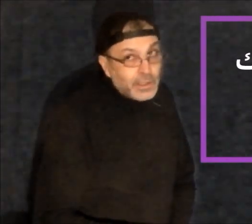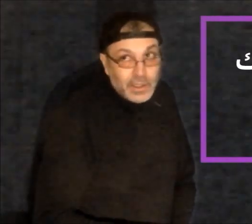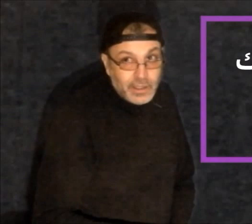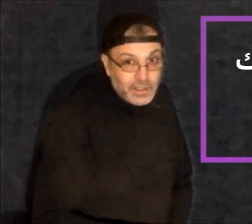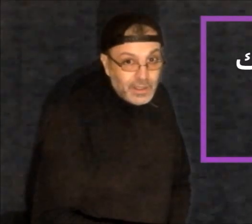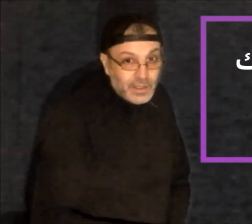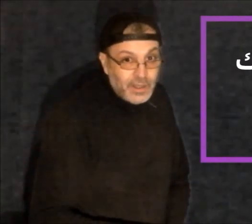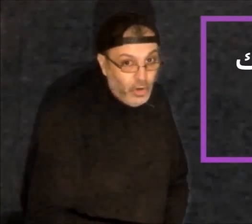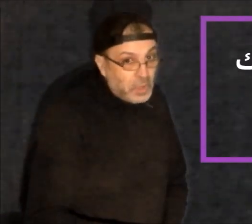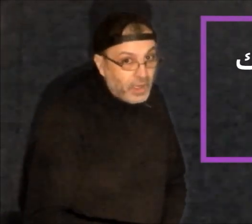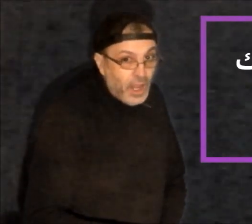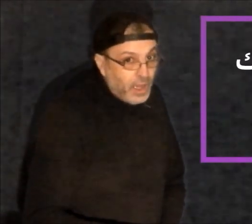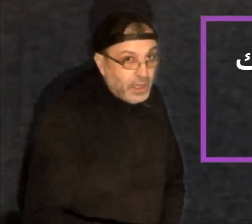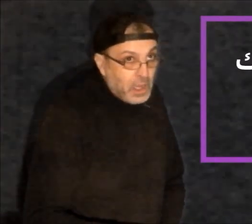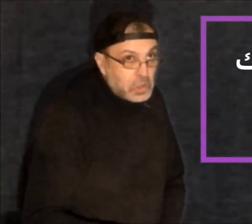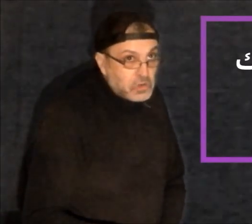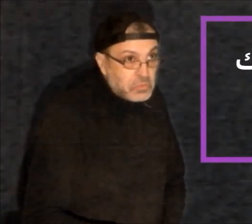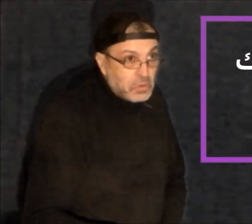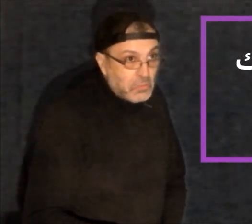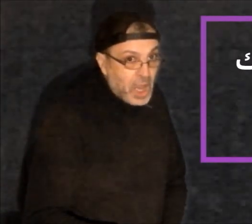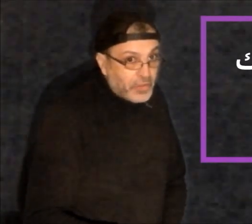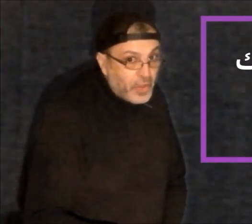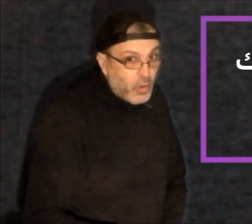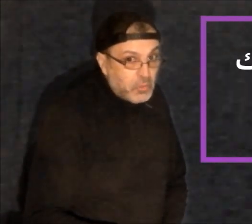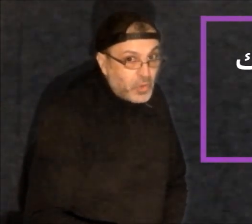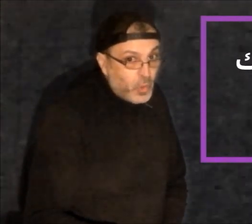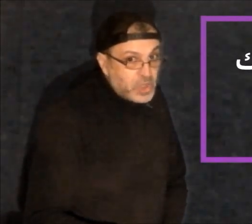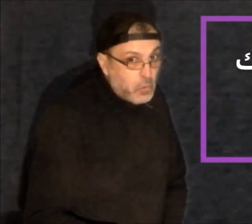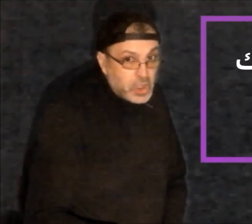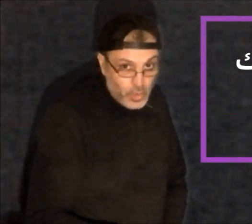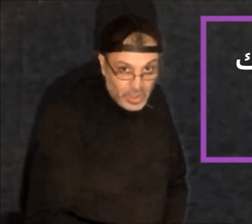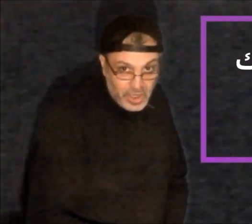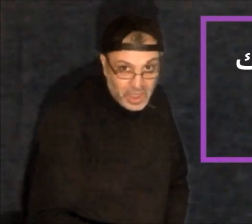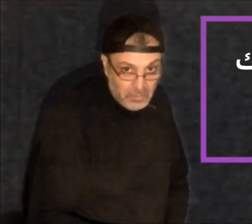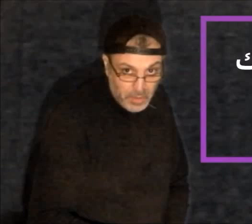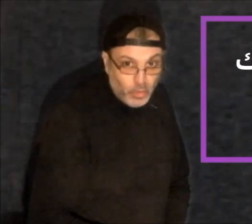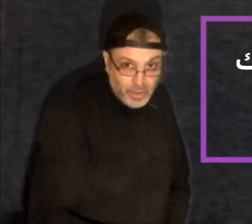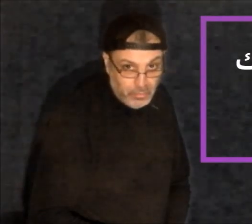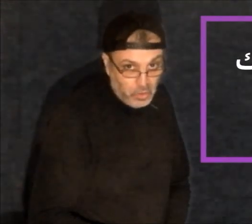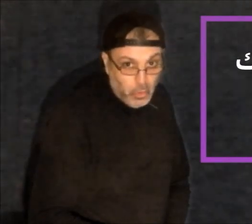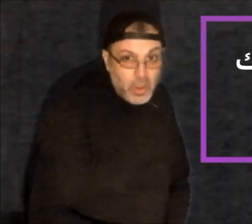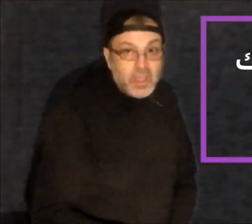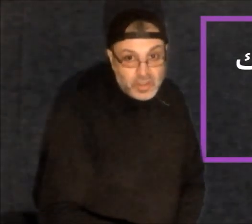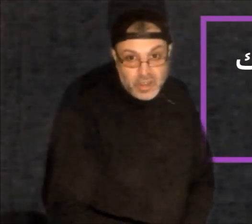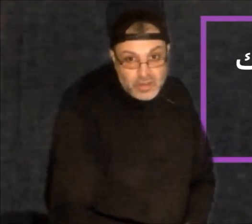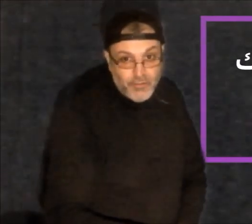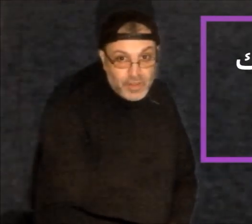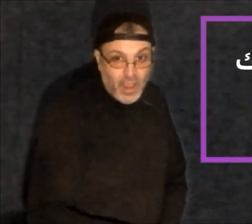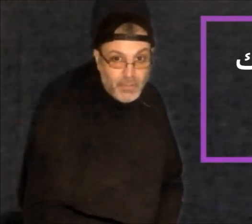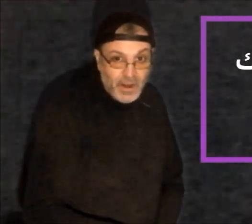فدار إليه عمر على أحسب مع أظن أو أبو نواس أو لست أدري، يخرب بيته بيته بيته زي الزفت، يا